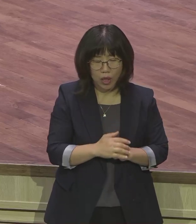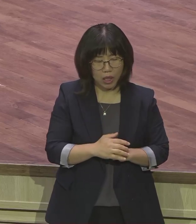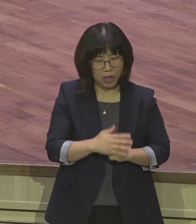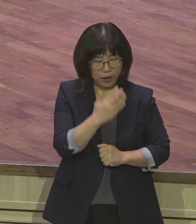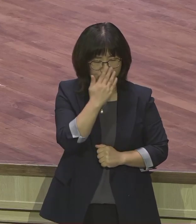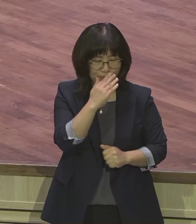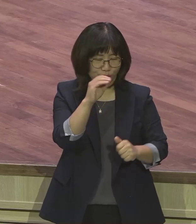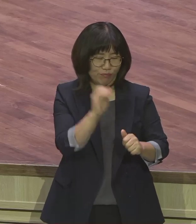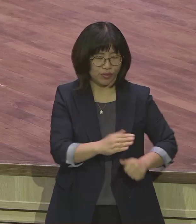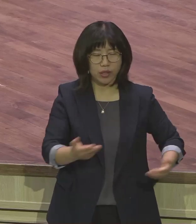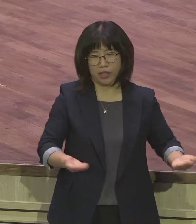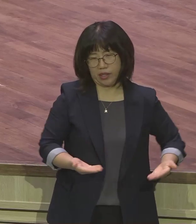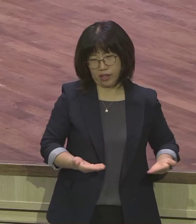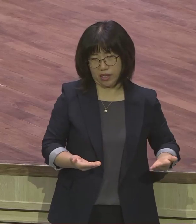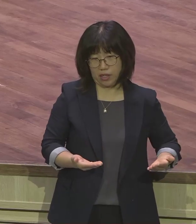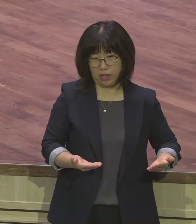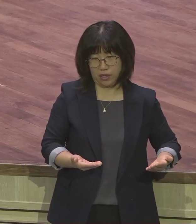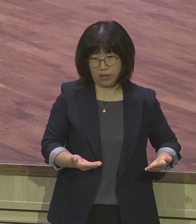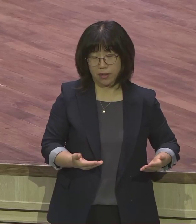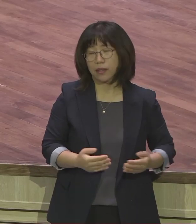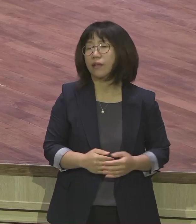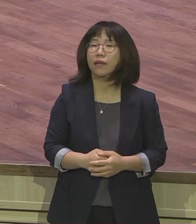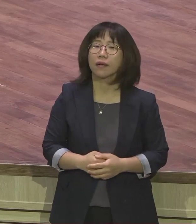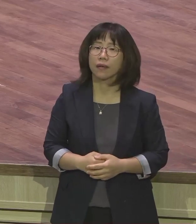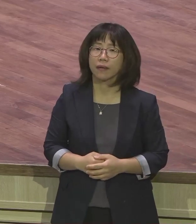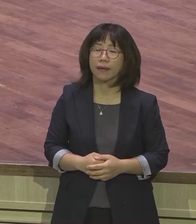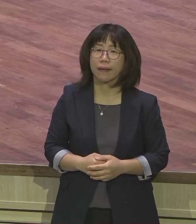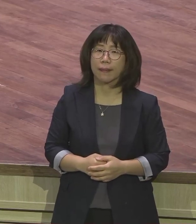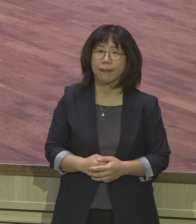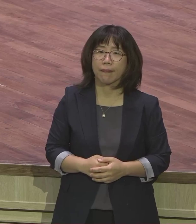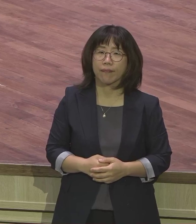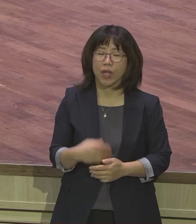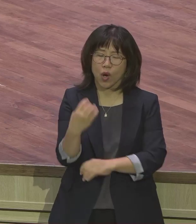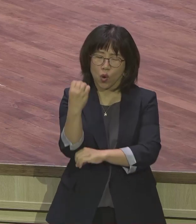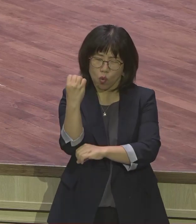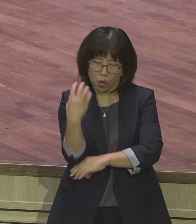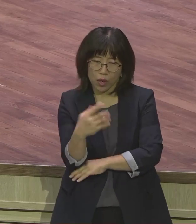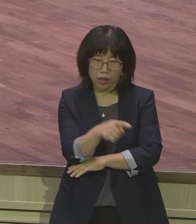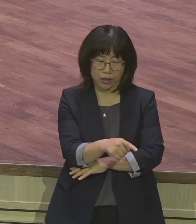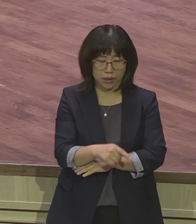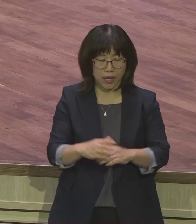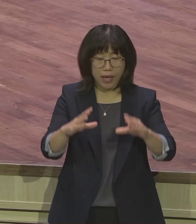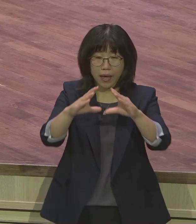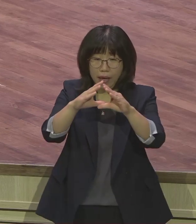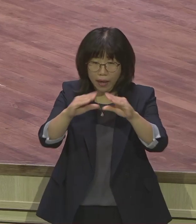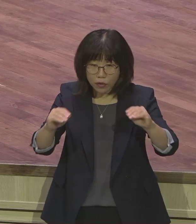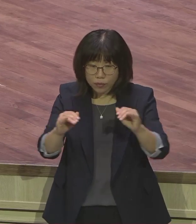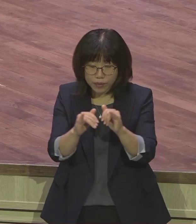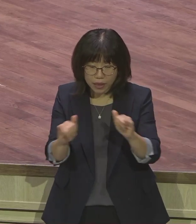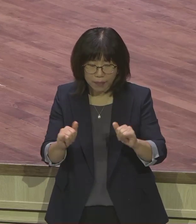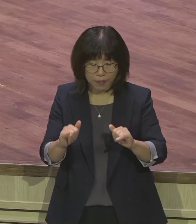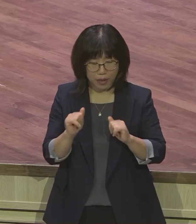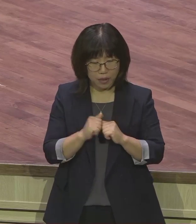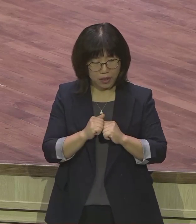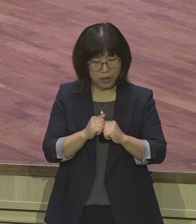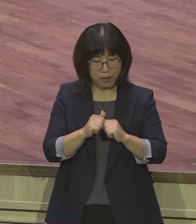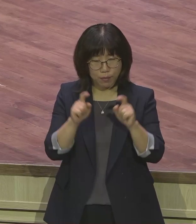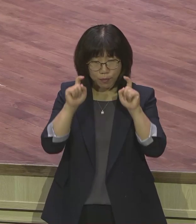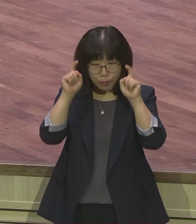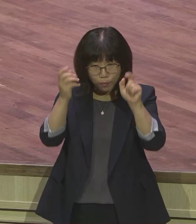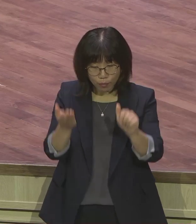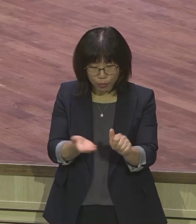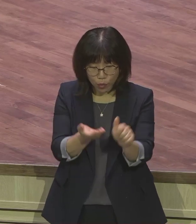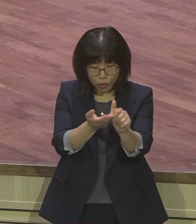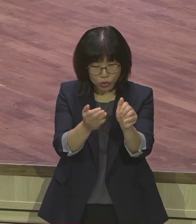목축한다 이거는 장세기 46장 34절에 오면 애급사람은 다 목축을 가정역이고